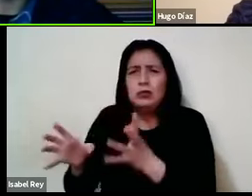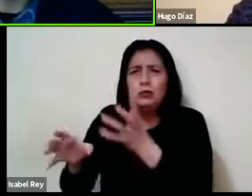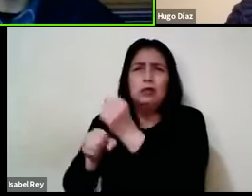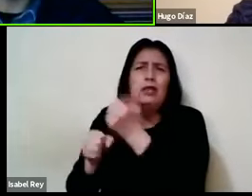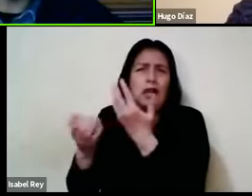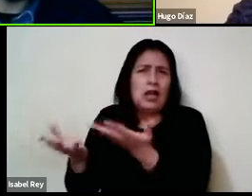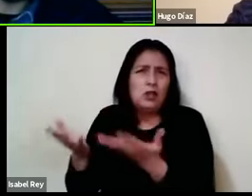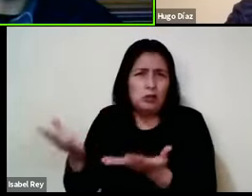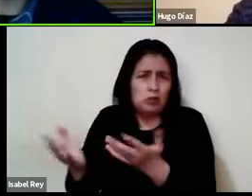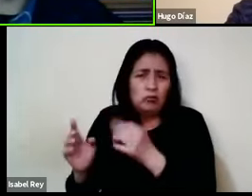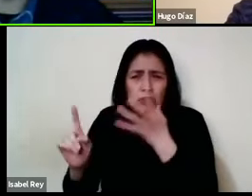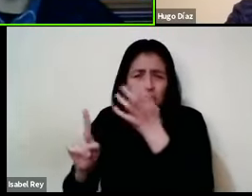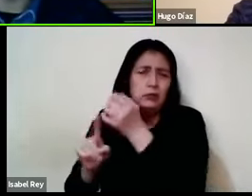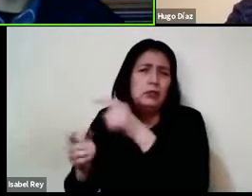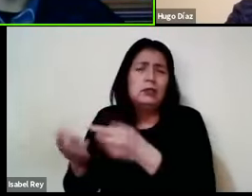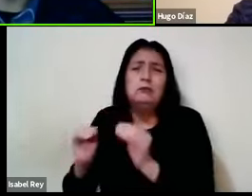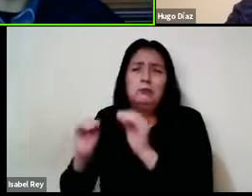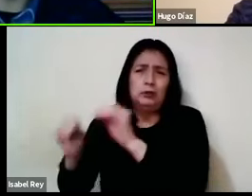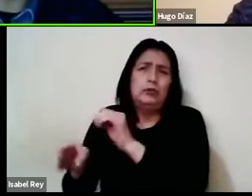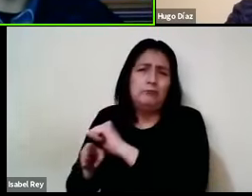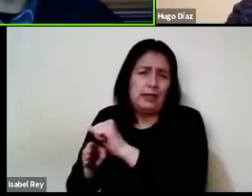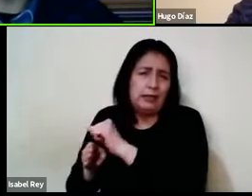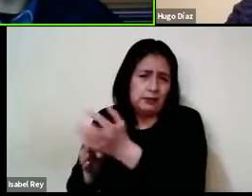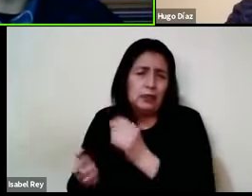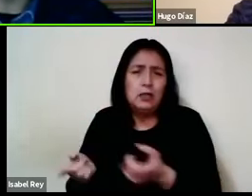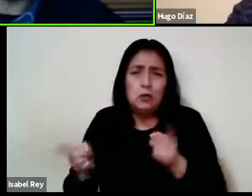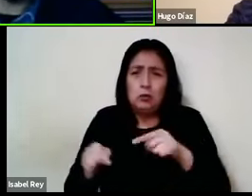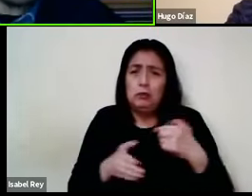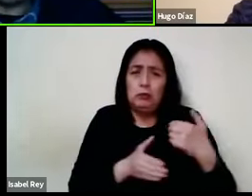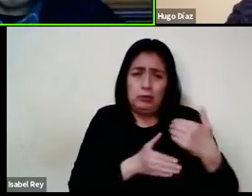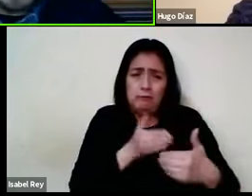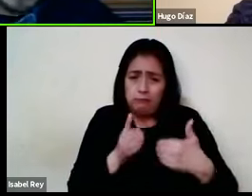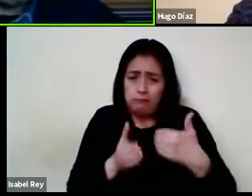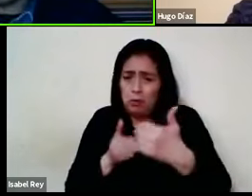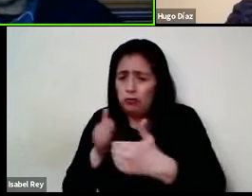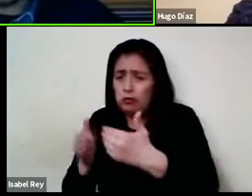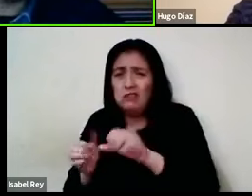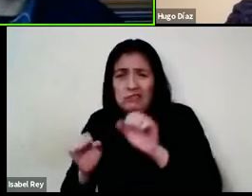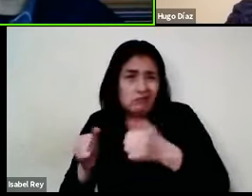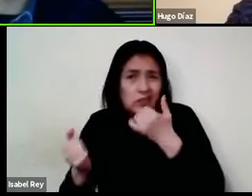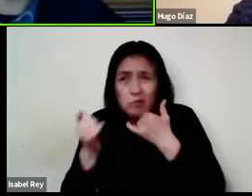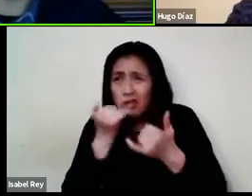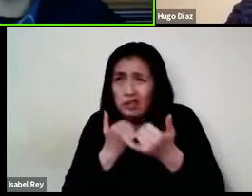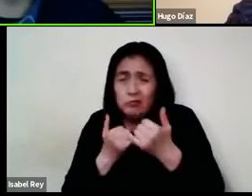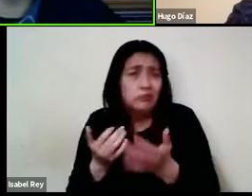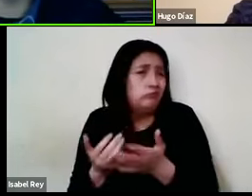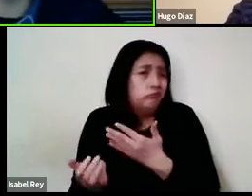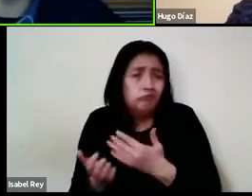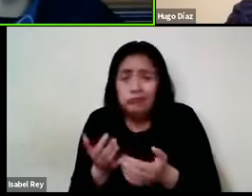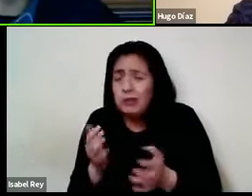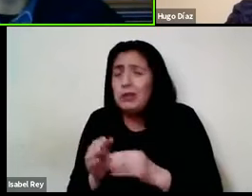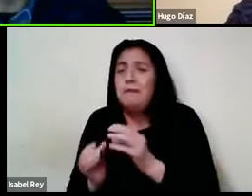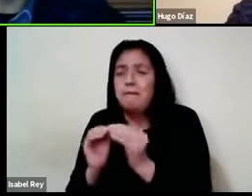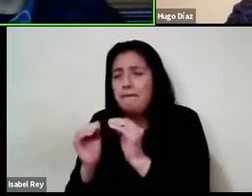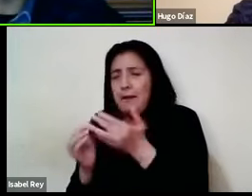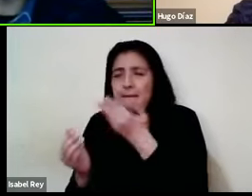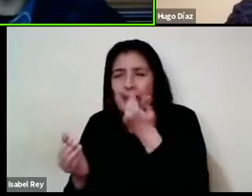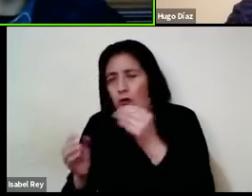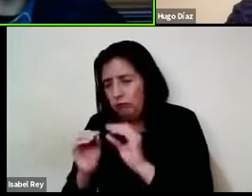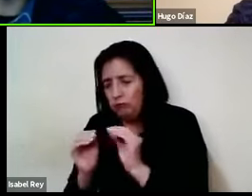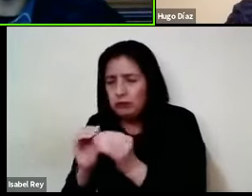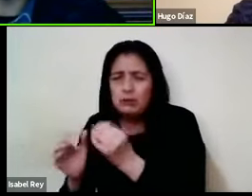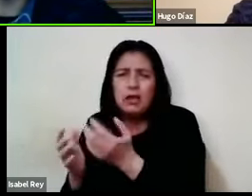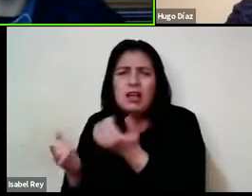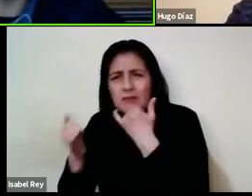objetivo y al final ejecutas. Cuando haces esos procesos y fallando, la mejor actividad. Y a veces